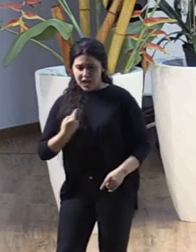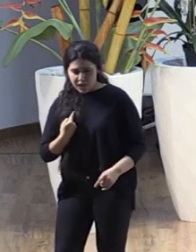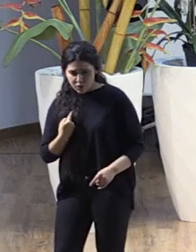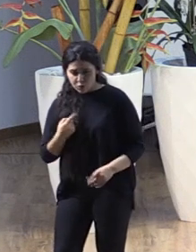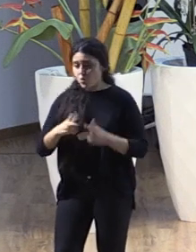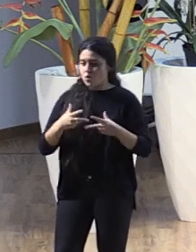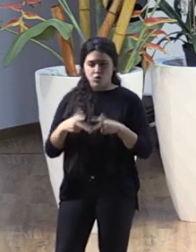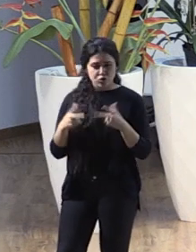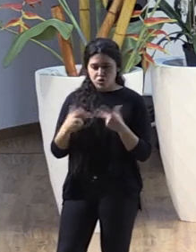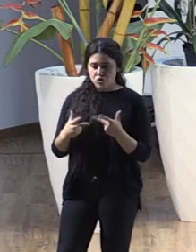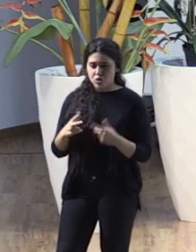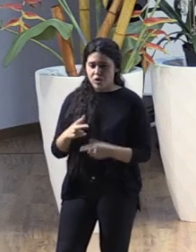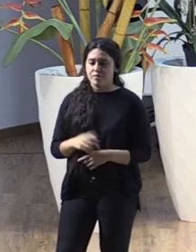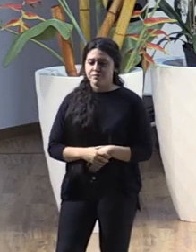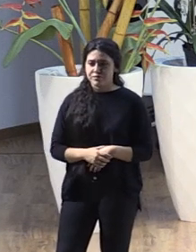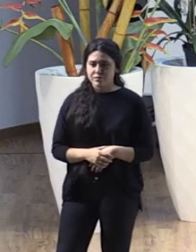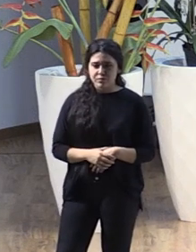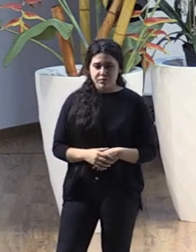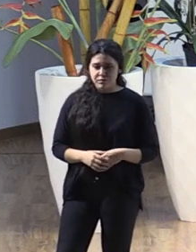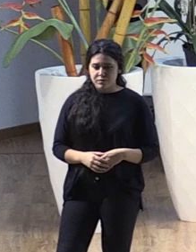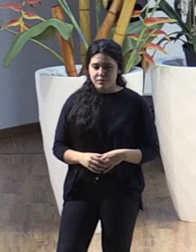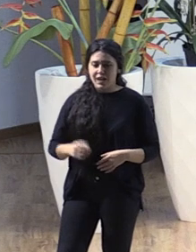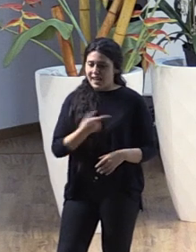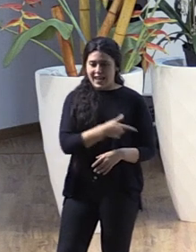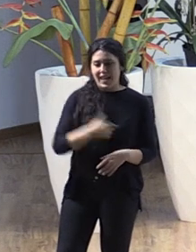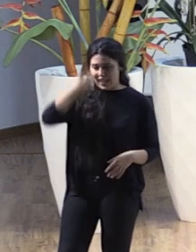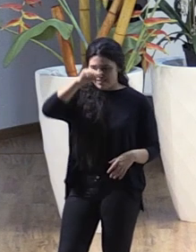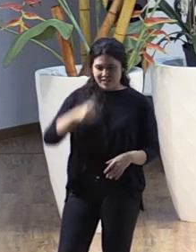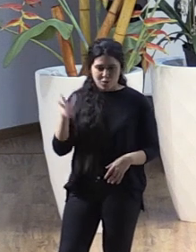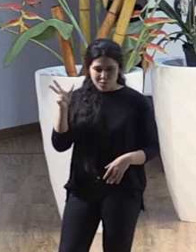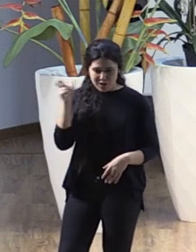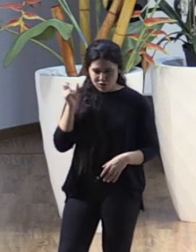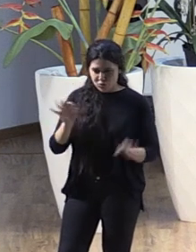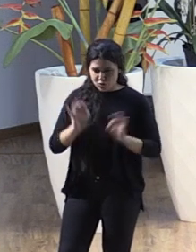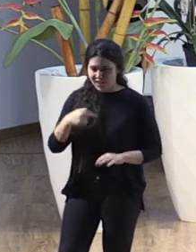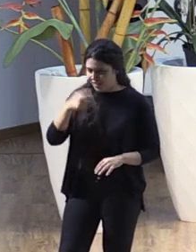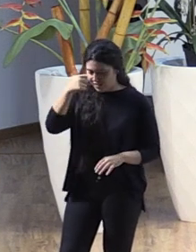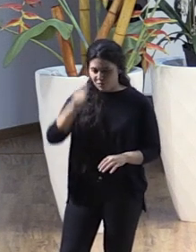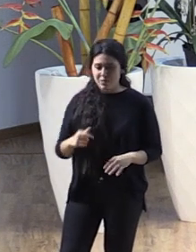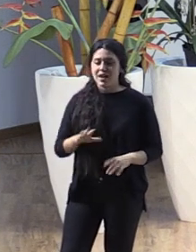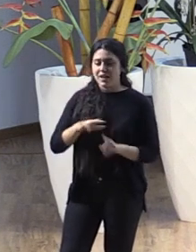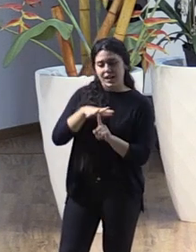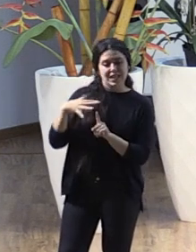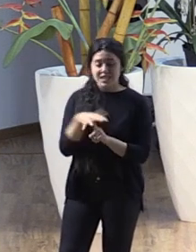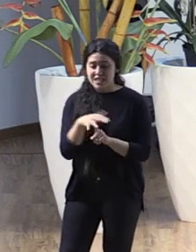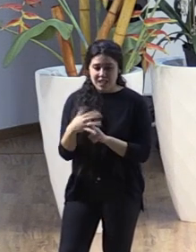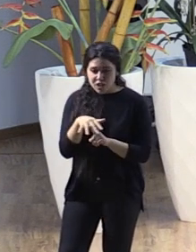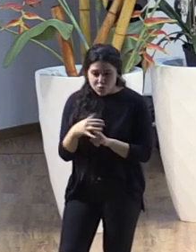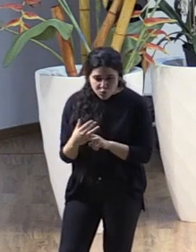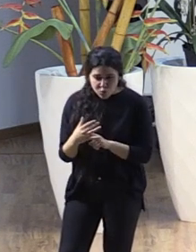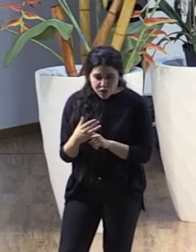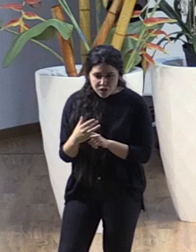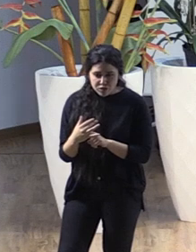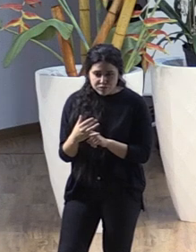los que tenemos que lidiar. Y si además la situación está complicada y queremos poder provocar esa transformación desde estas lógicas que